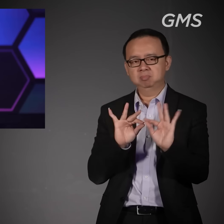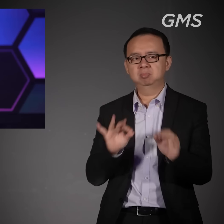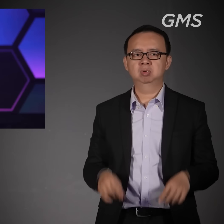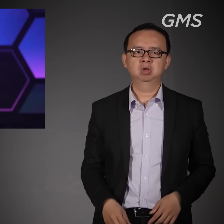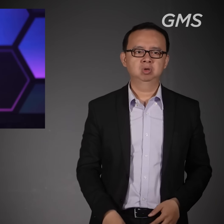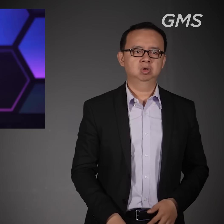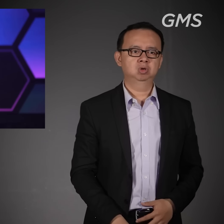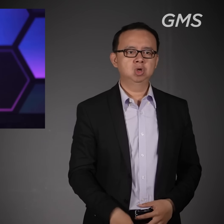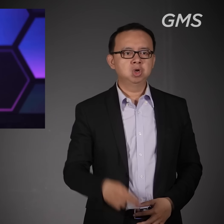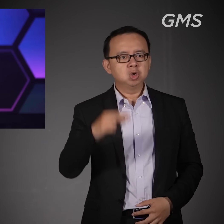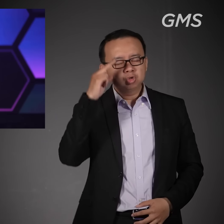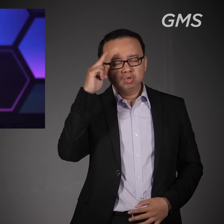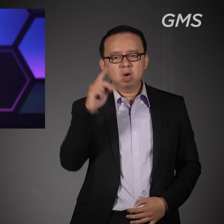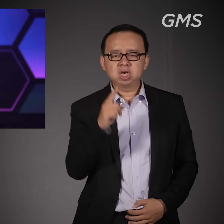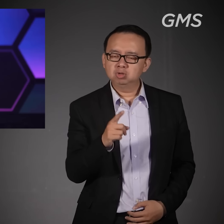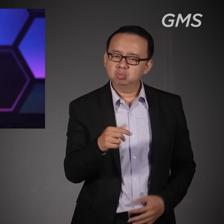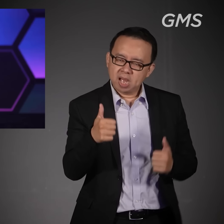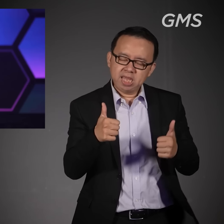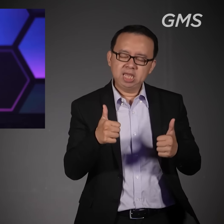Tuhan tuh juga tidak cemburu, Tuhan itu juga